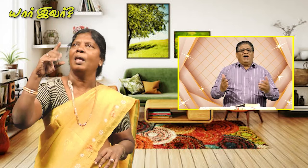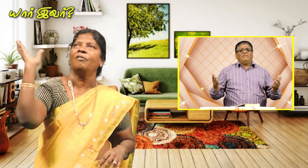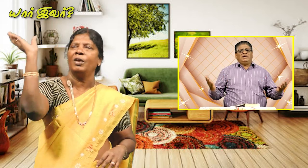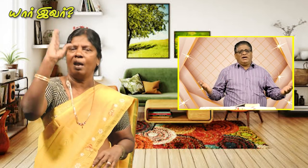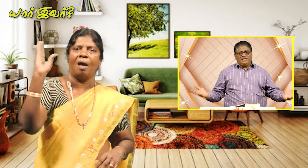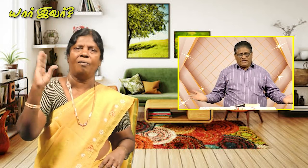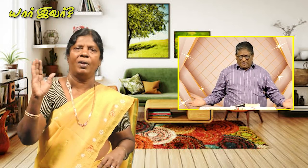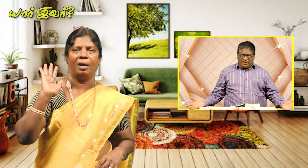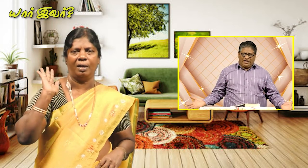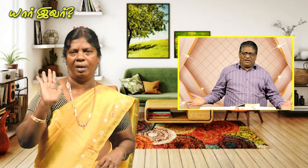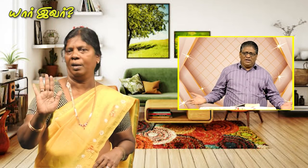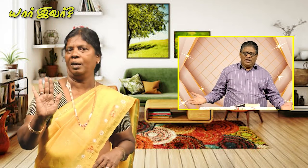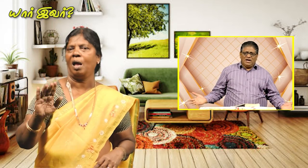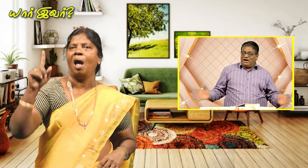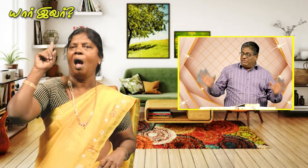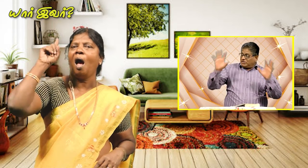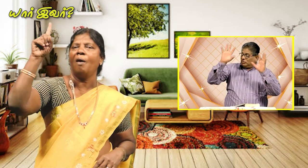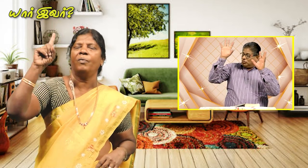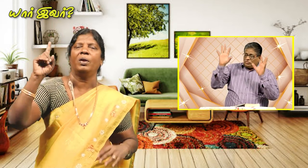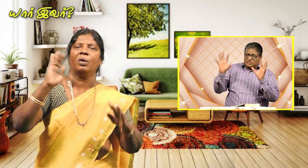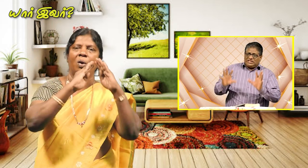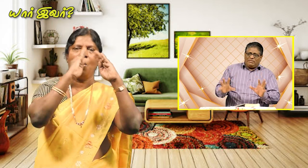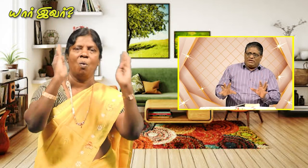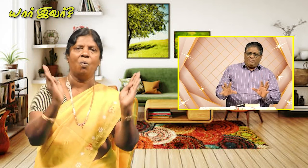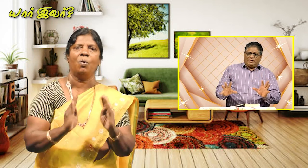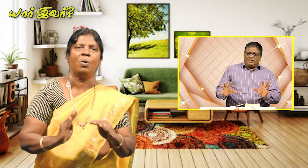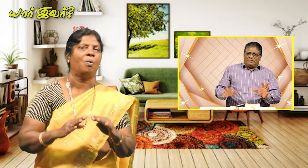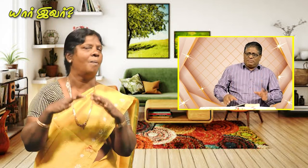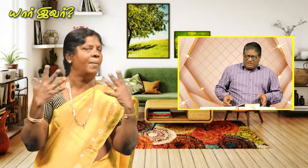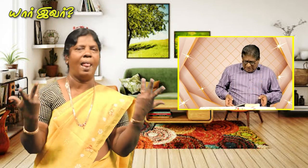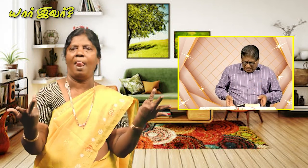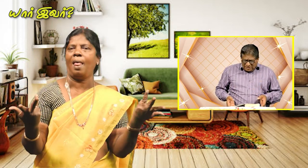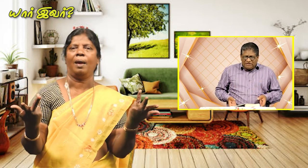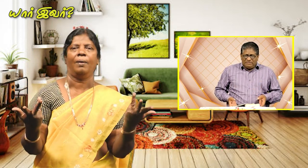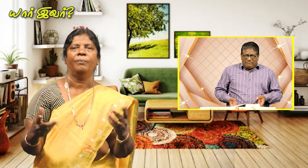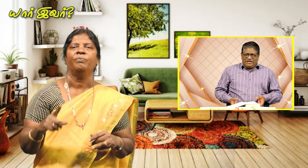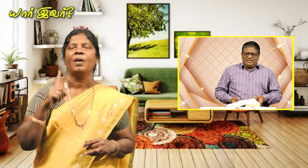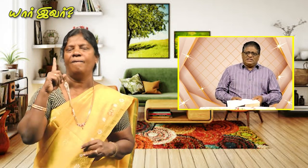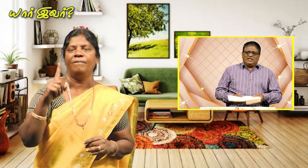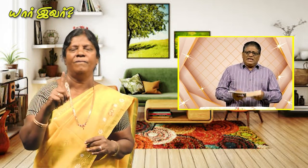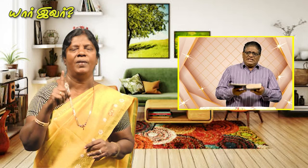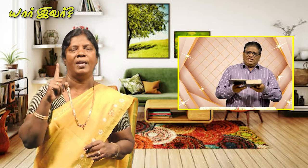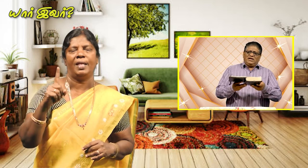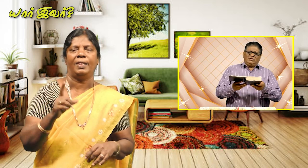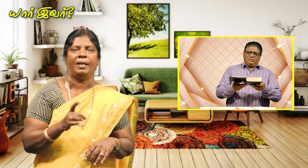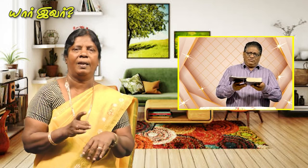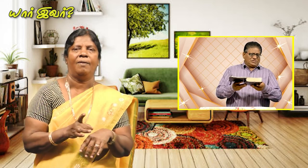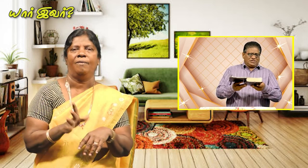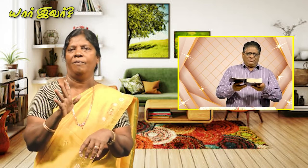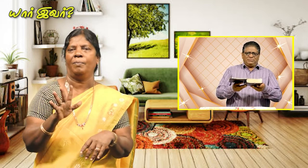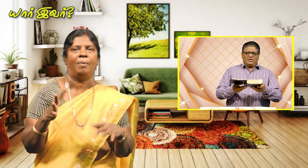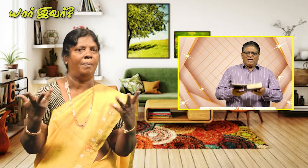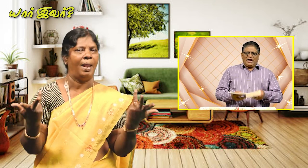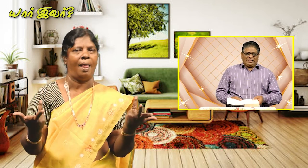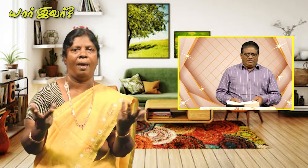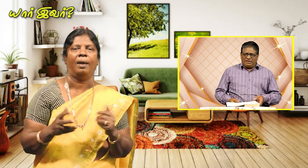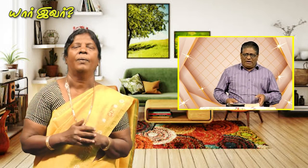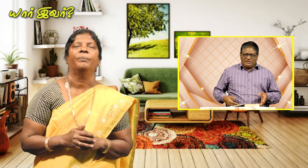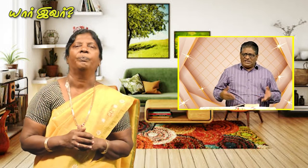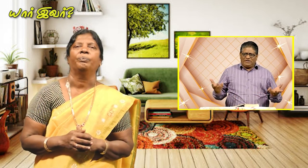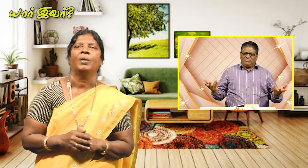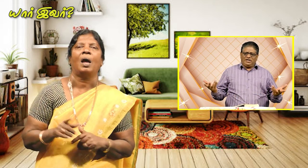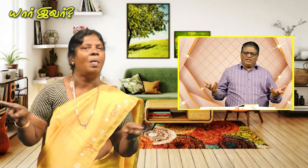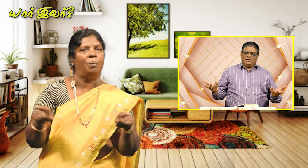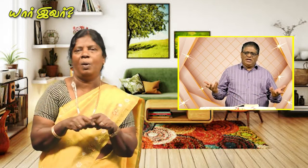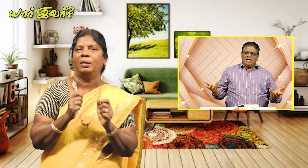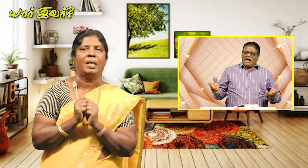தேவன் ஆவியாயிருக்கிறார், அவருக்கு உருவத்தை அமைப்பது என்பது வேதத்துக்கு எதிரான ஒரு விஷயம், அதை